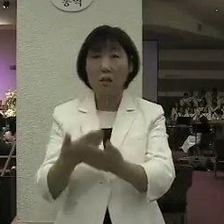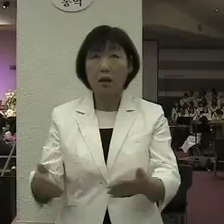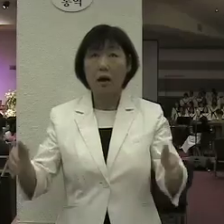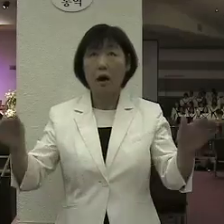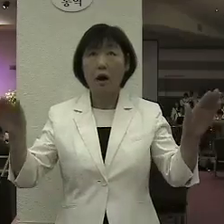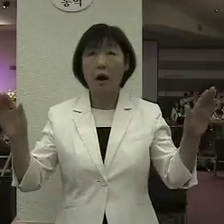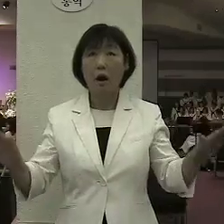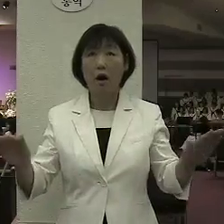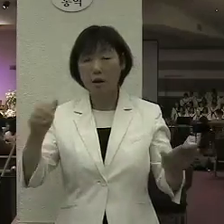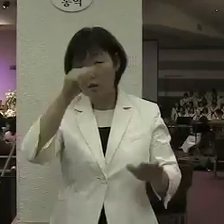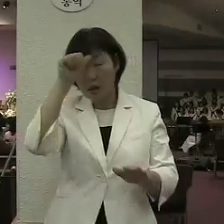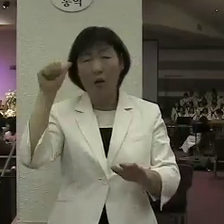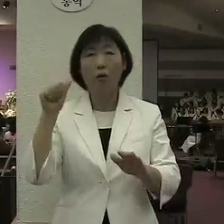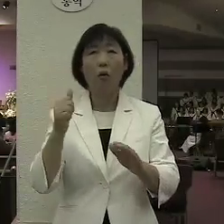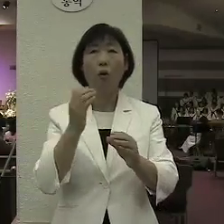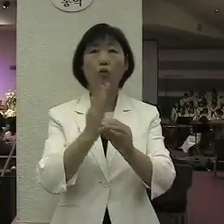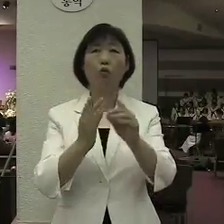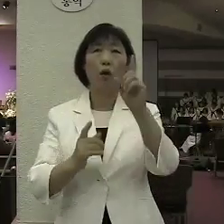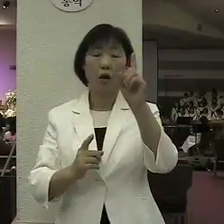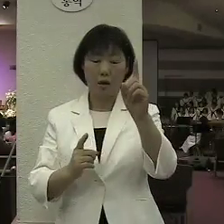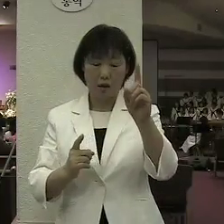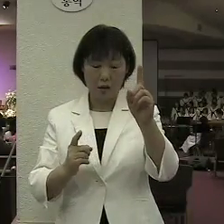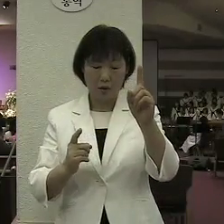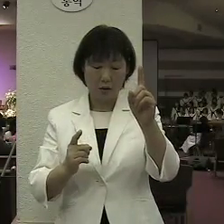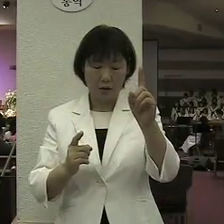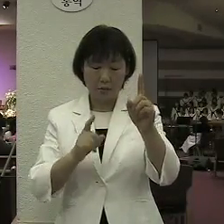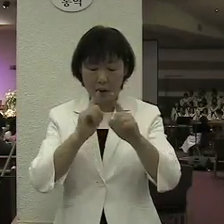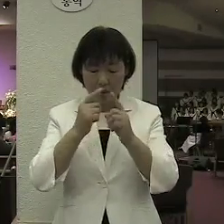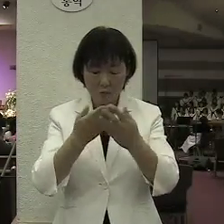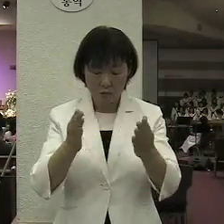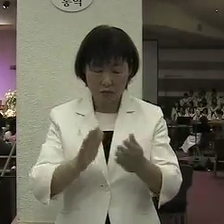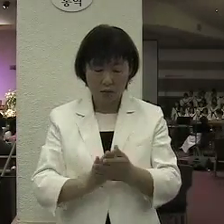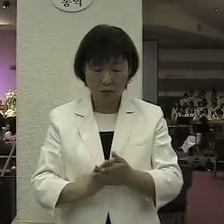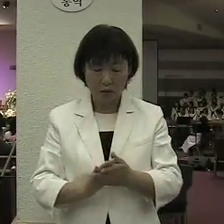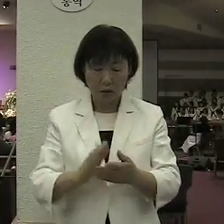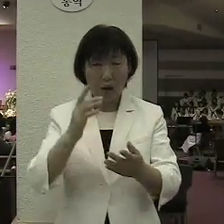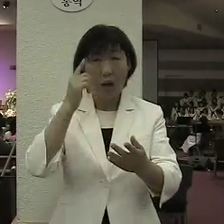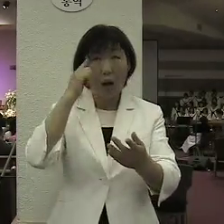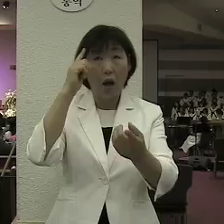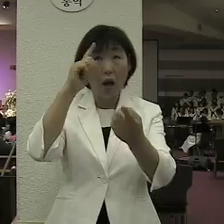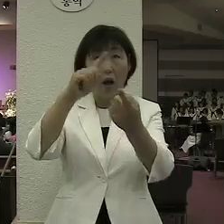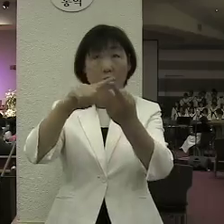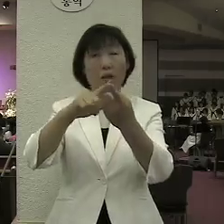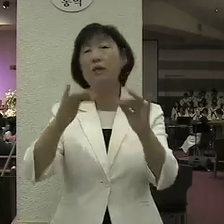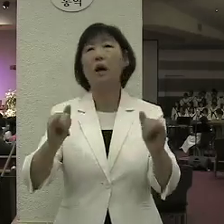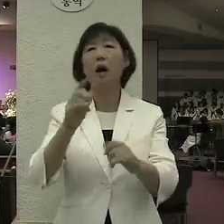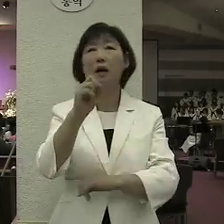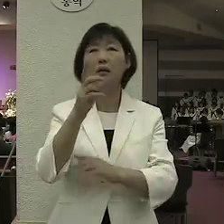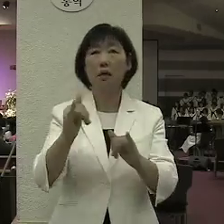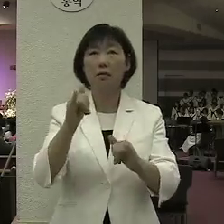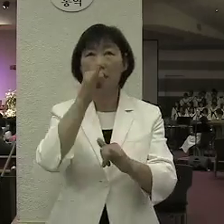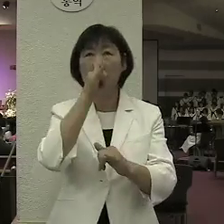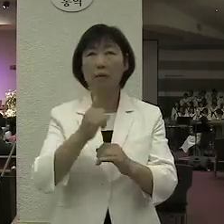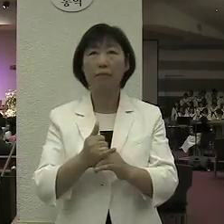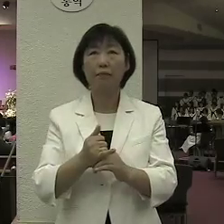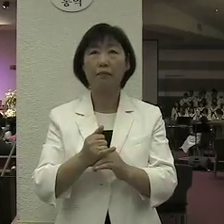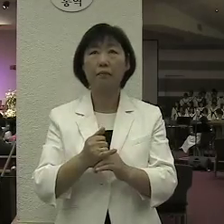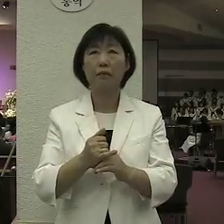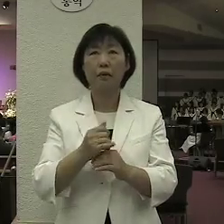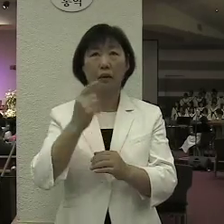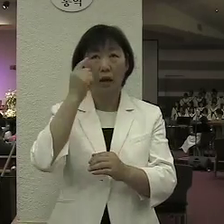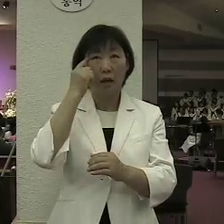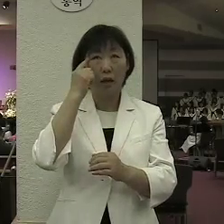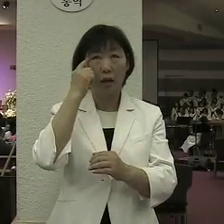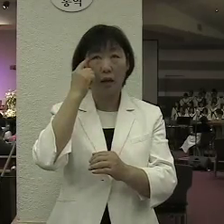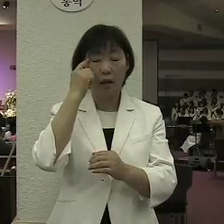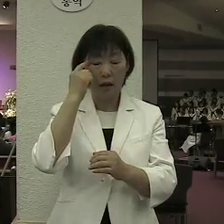있습니다. 이 책을 듣고 이 책의 메시지를 듣고 살 길을 찾아야 되는데 이 책의 메시지를 듣고 하나님의 모든